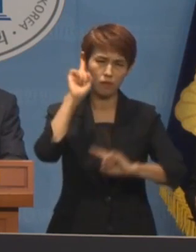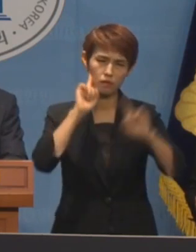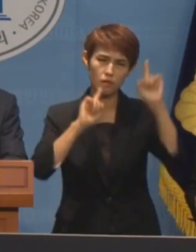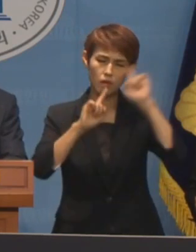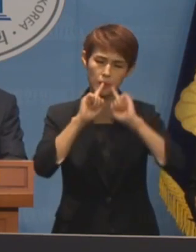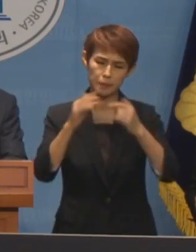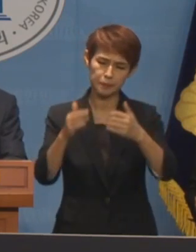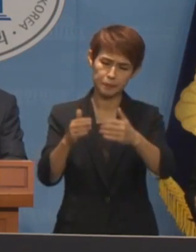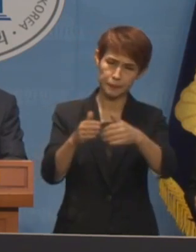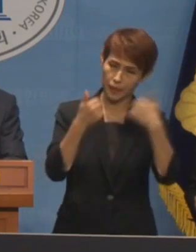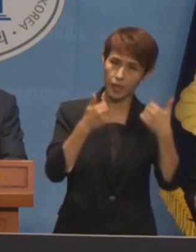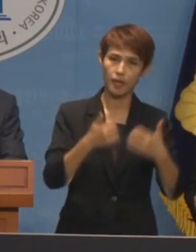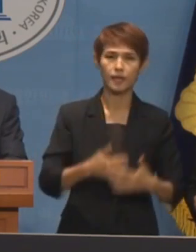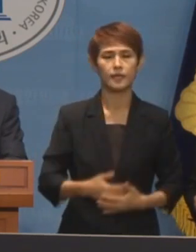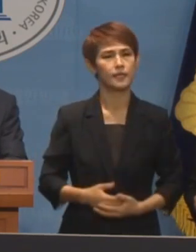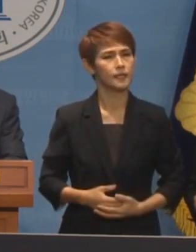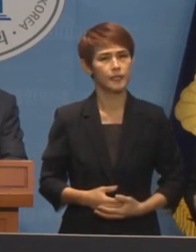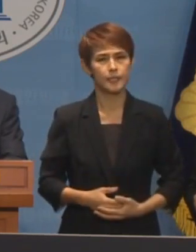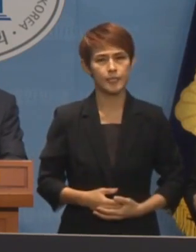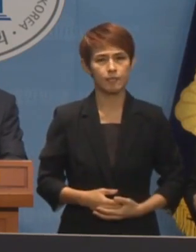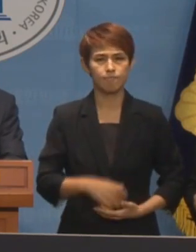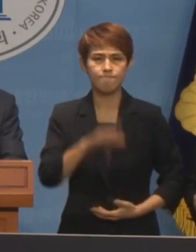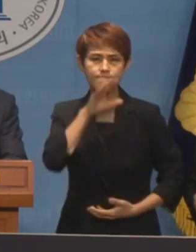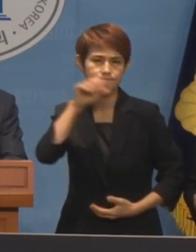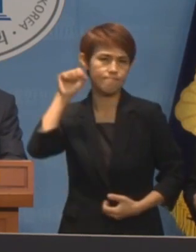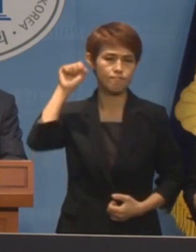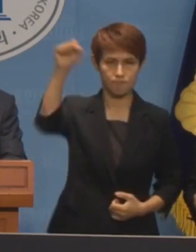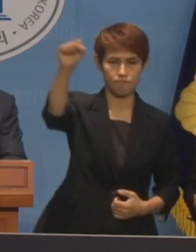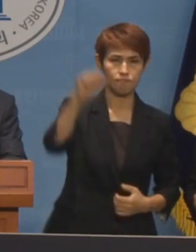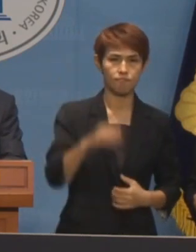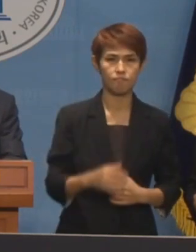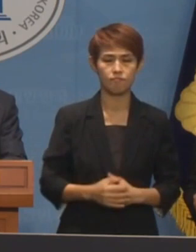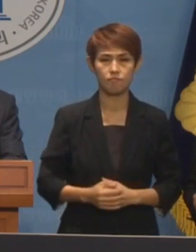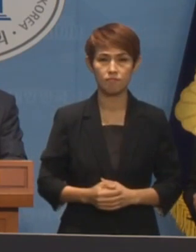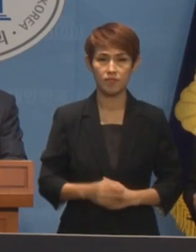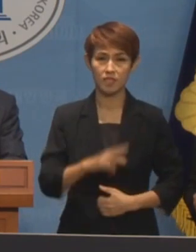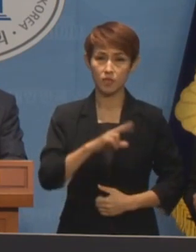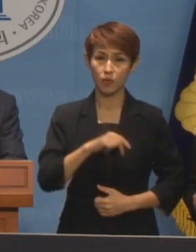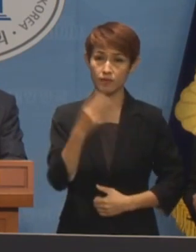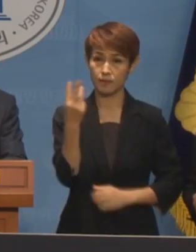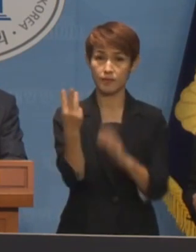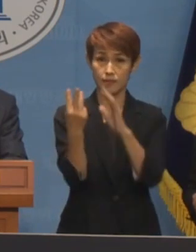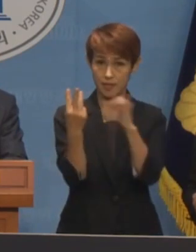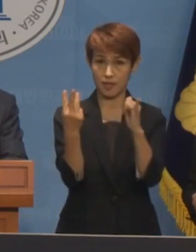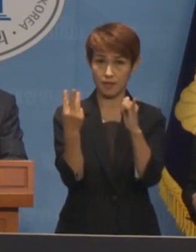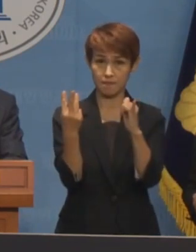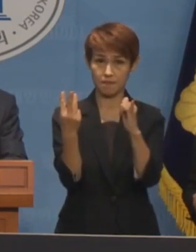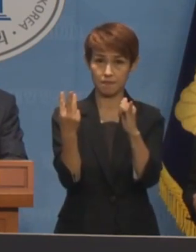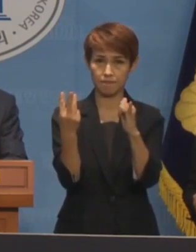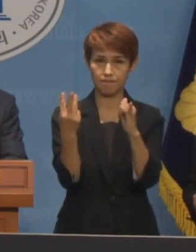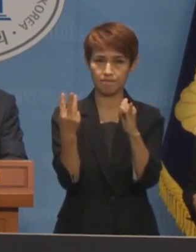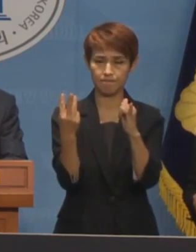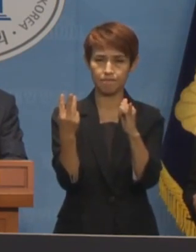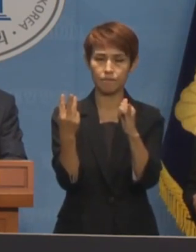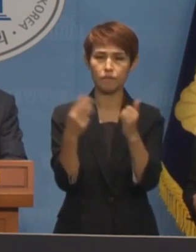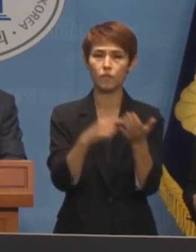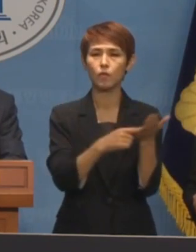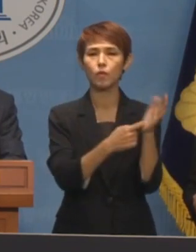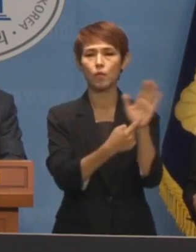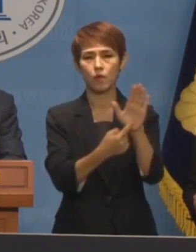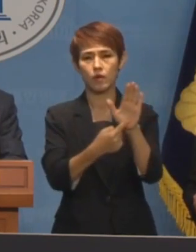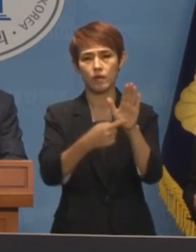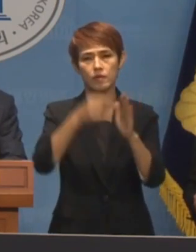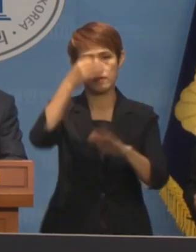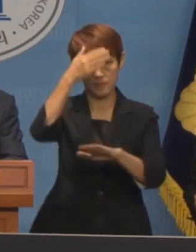대해 저희는 강력히 규탄하며 해당 의원들의 즉각적인 공개